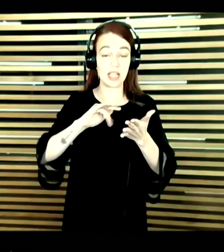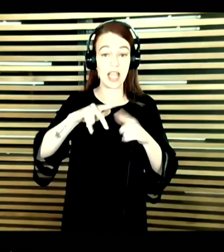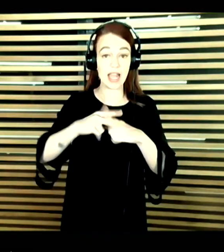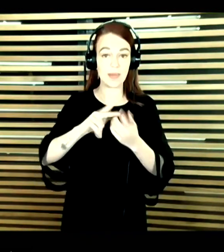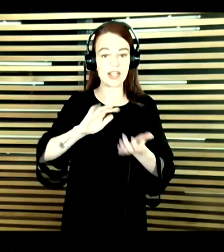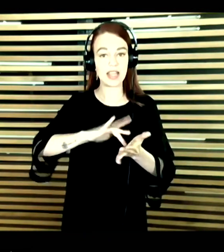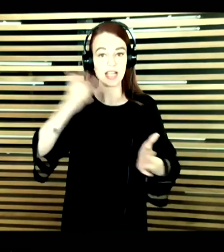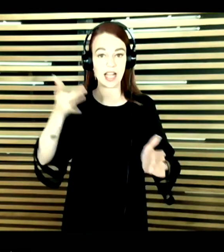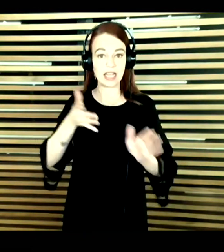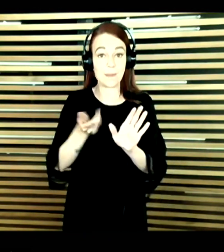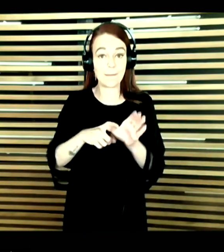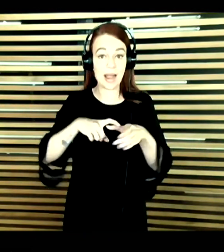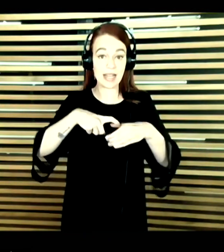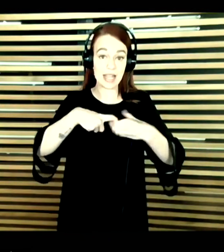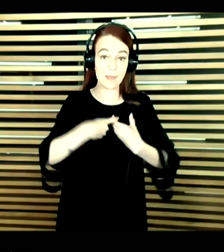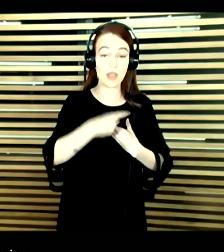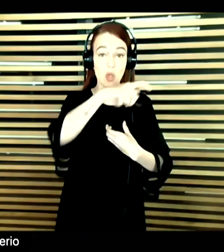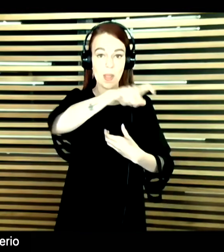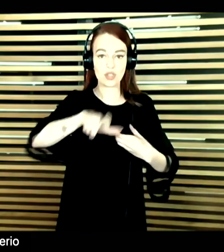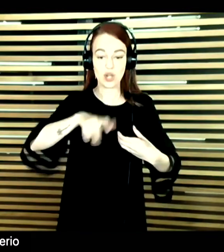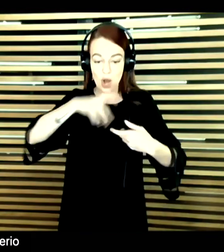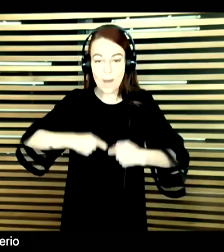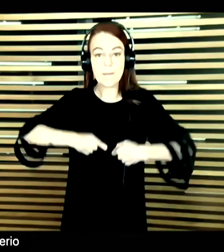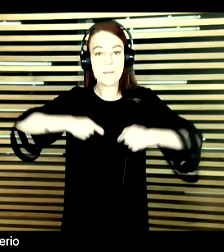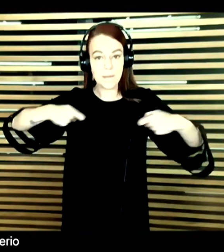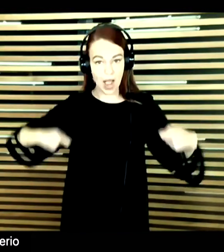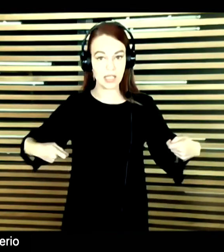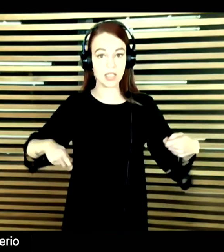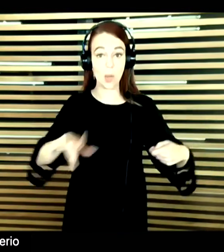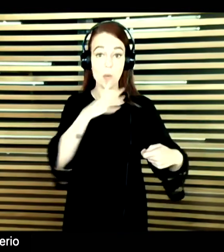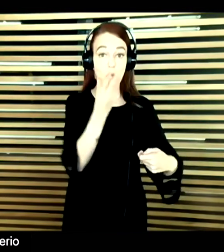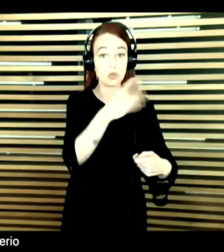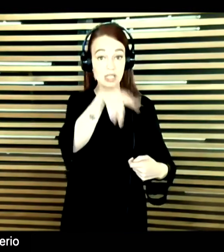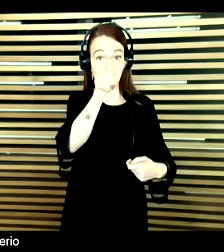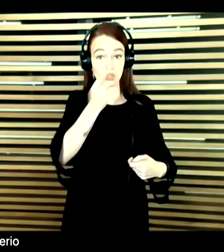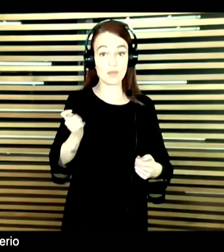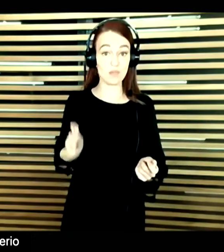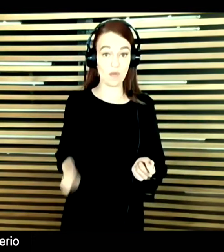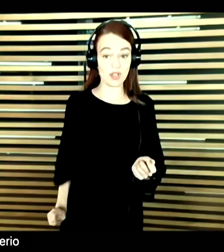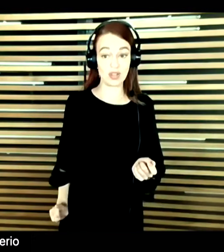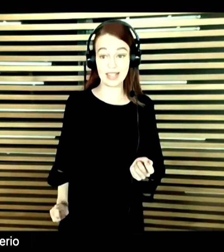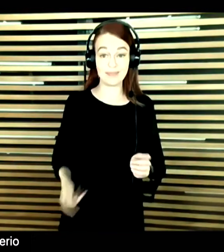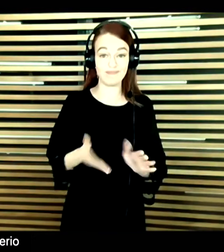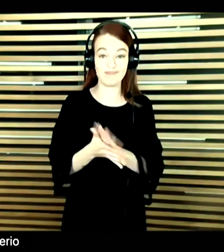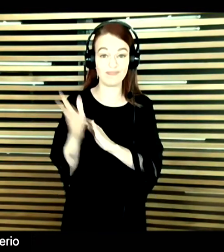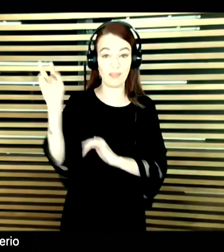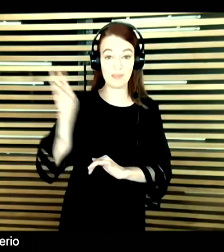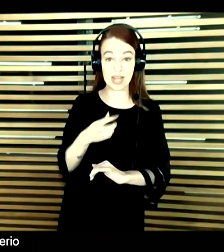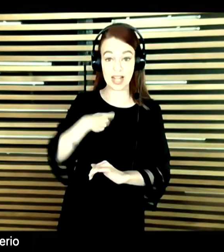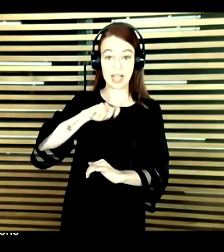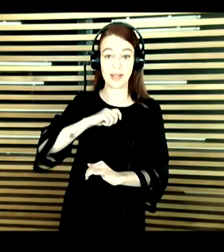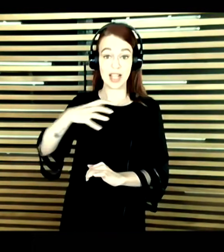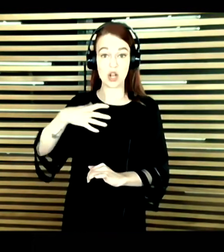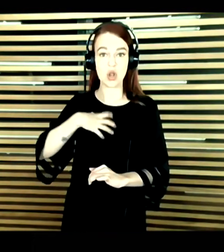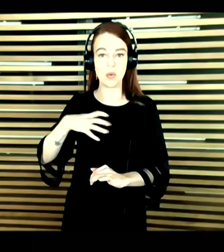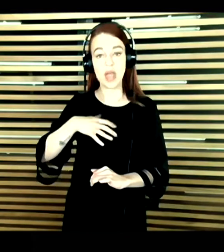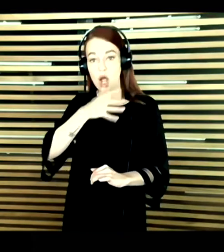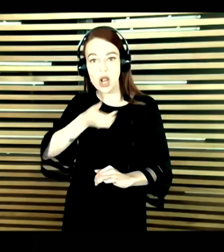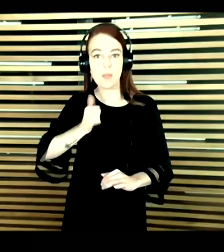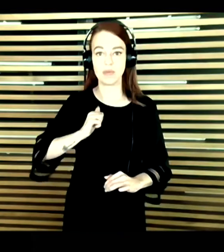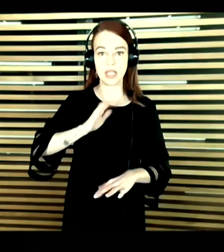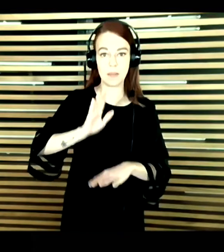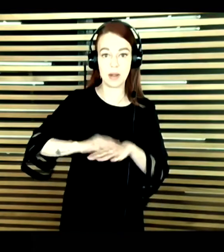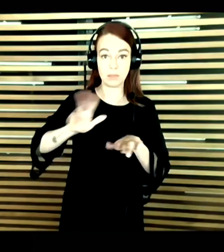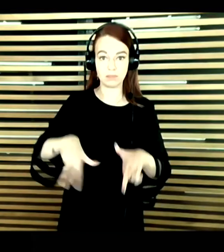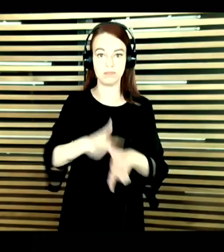profesionales de las artes escénicas y musicales, muchos de los cuales se ven imposibilitados para desplazarse habitualmente.